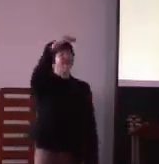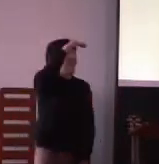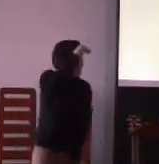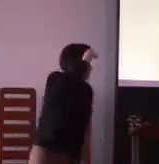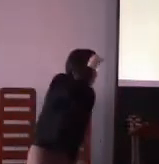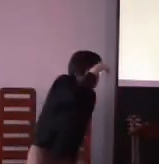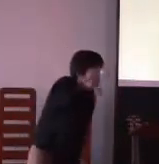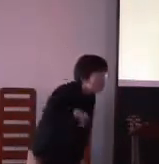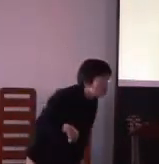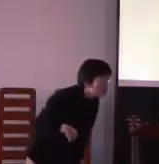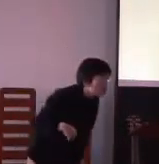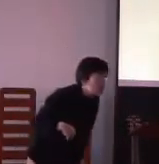どうしましたけれども、